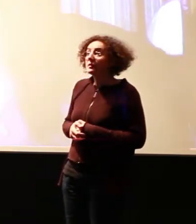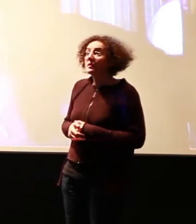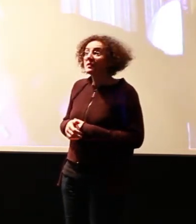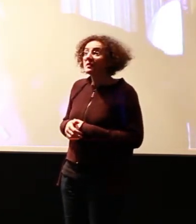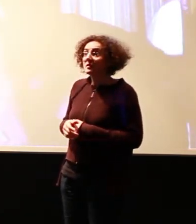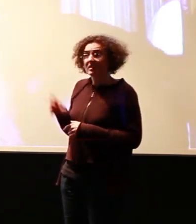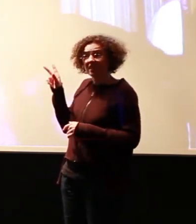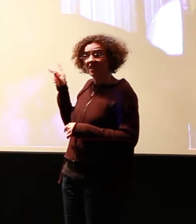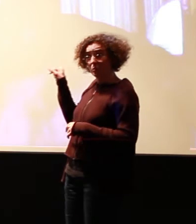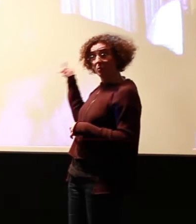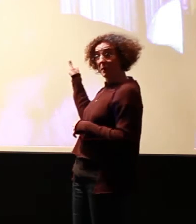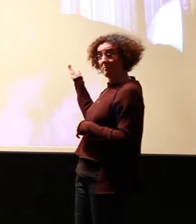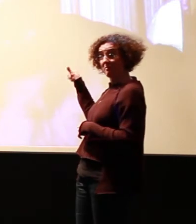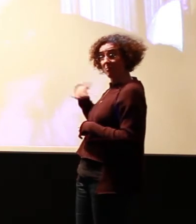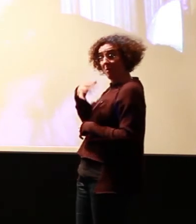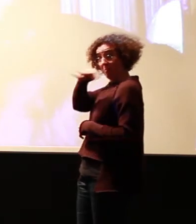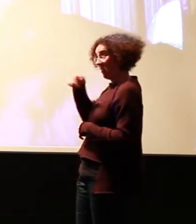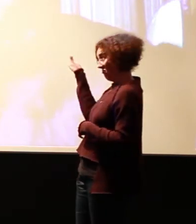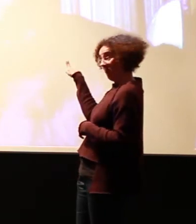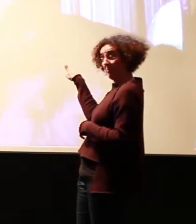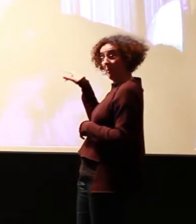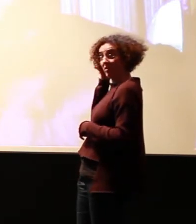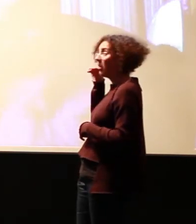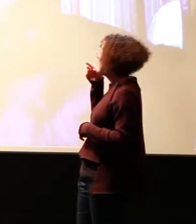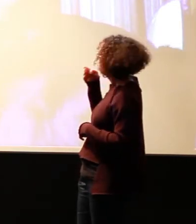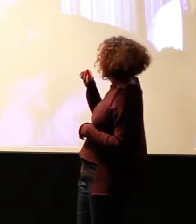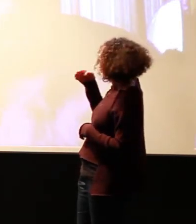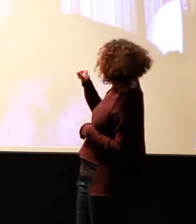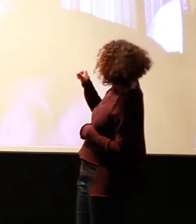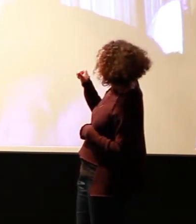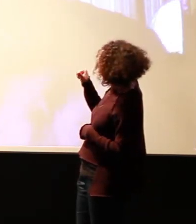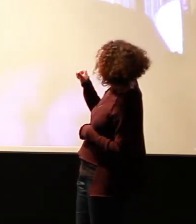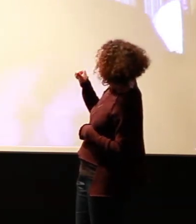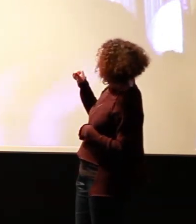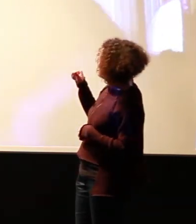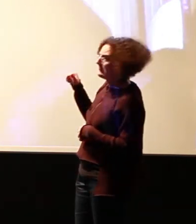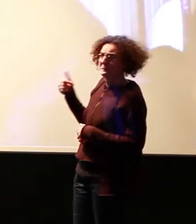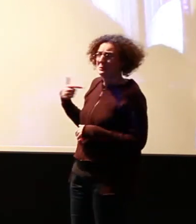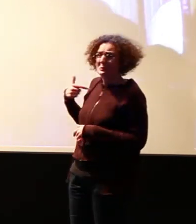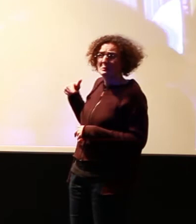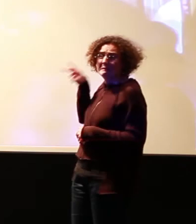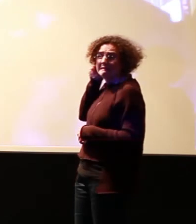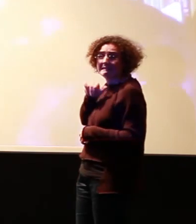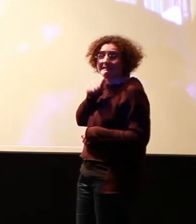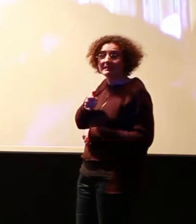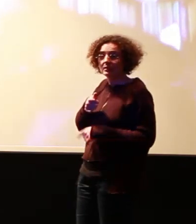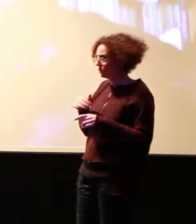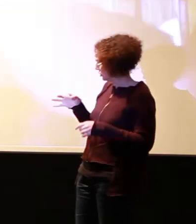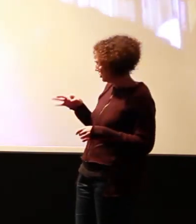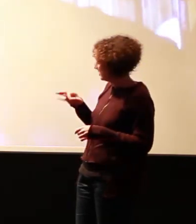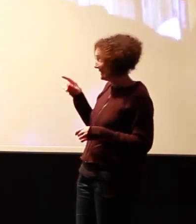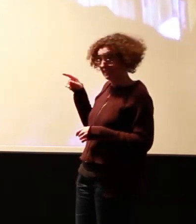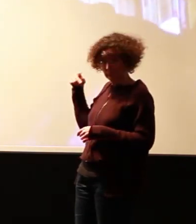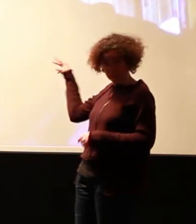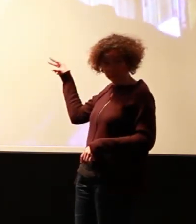Du coup, là, il nous entend ? Oui, bien sûr. Oui. Mama ? Oui, là, du coup, on n'a pas de retour. Pas de